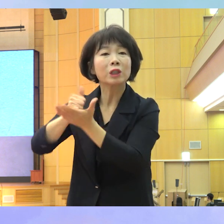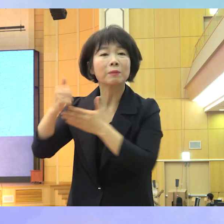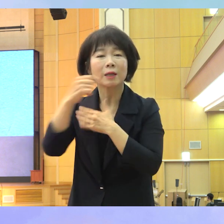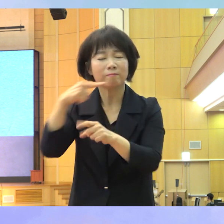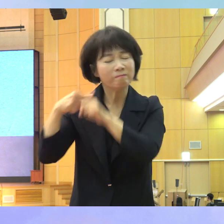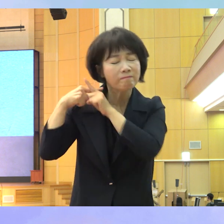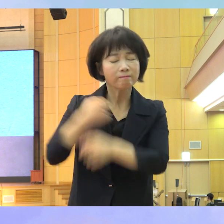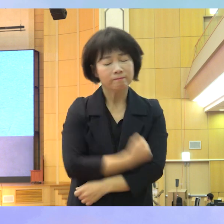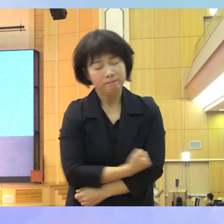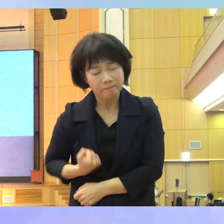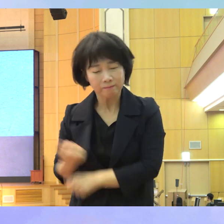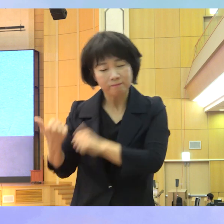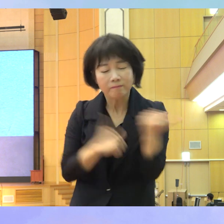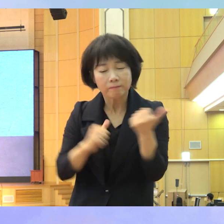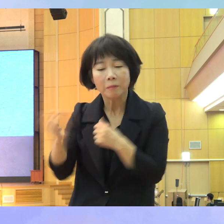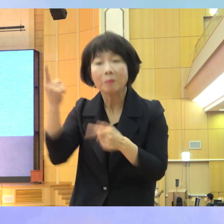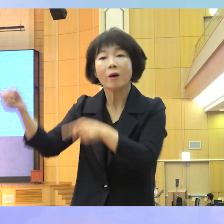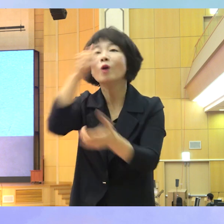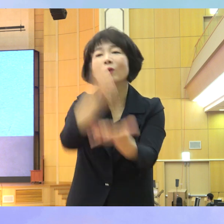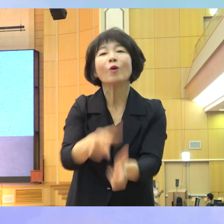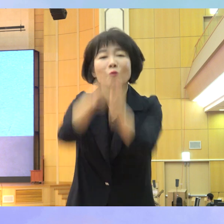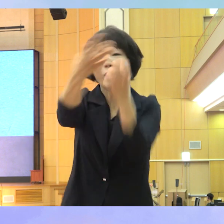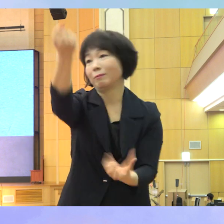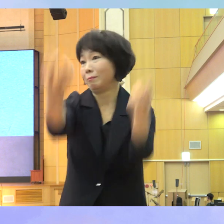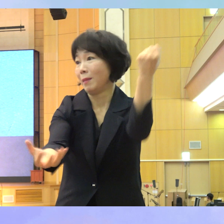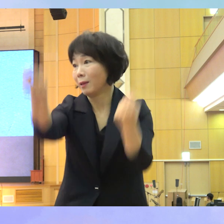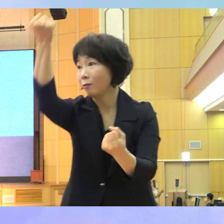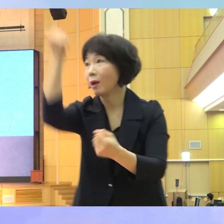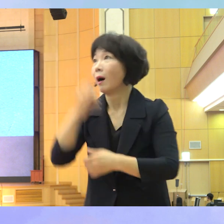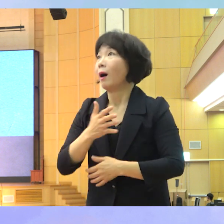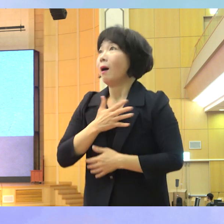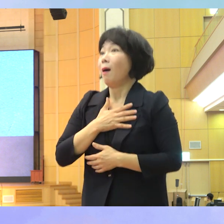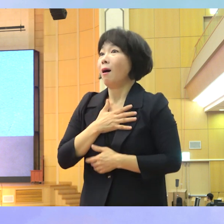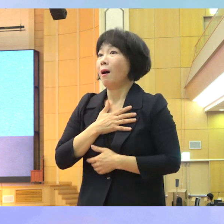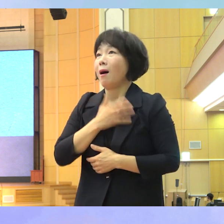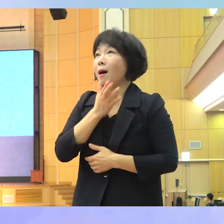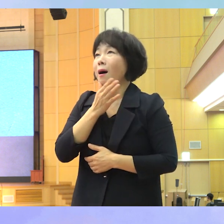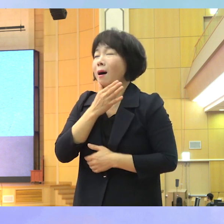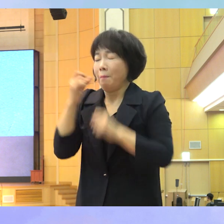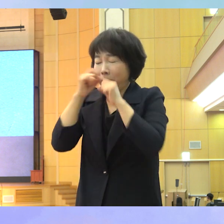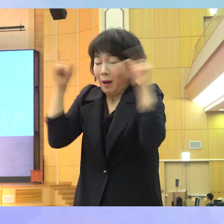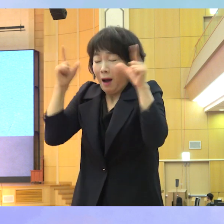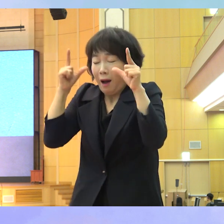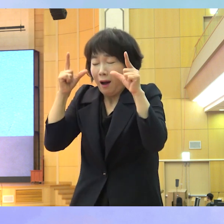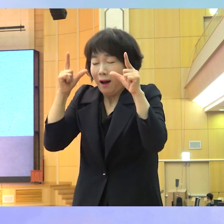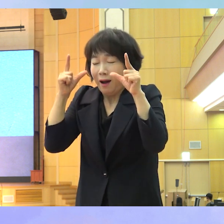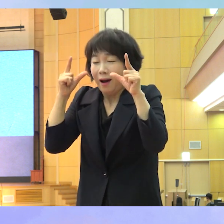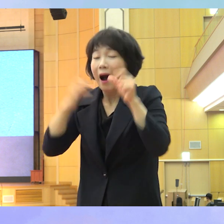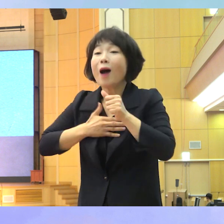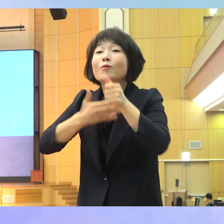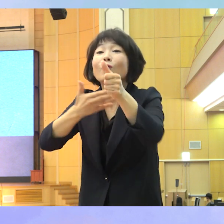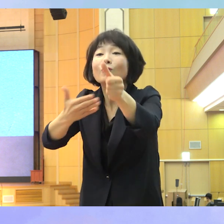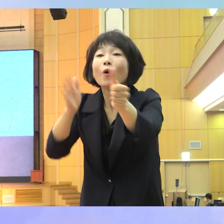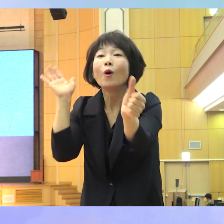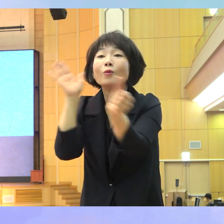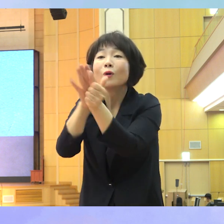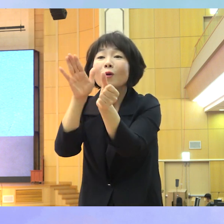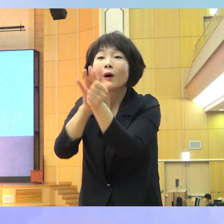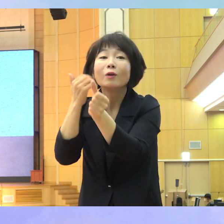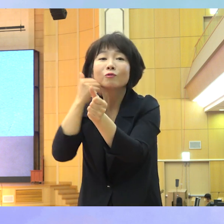은혜로. 그리고 이것을 깨닫고 알도록 도우시는 분이 성령님이신